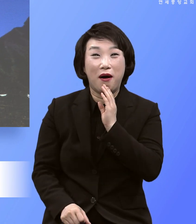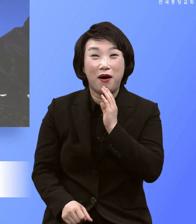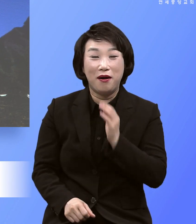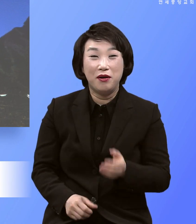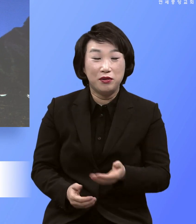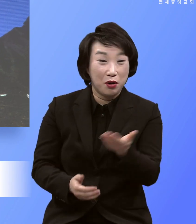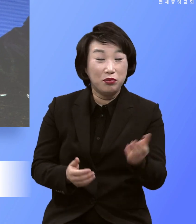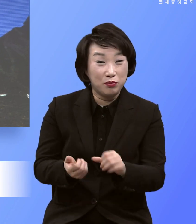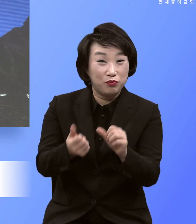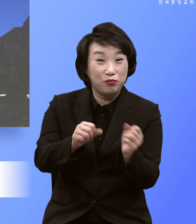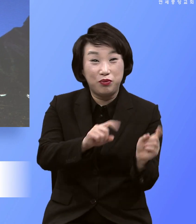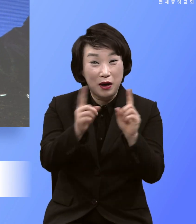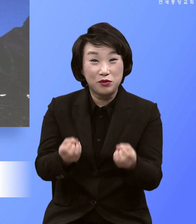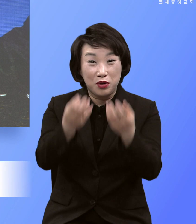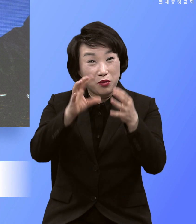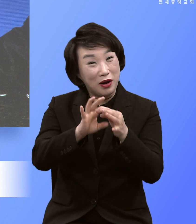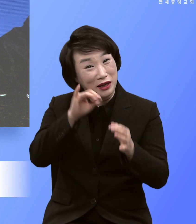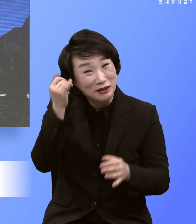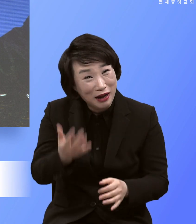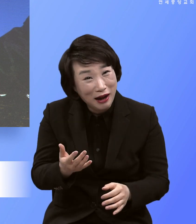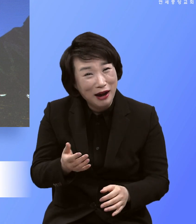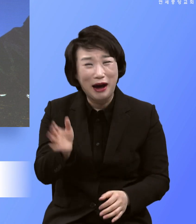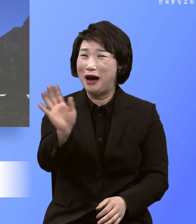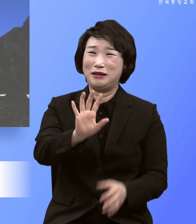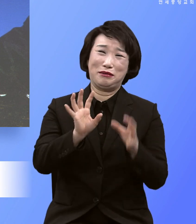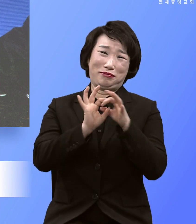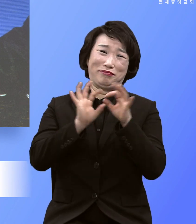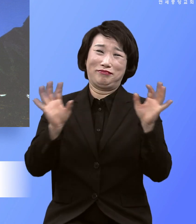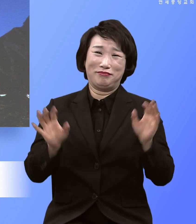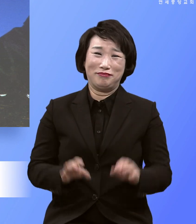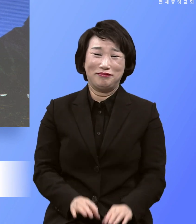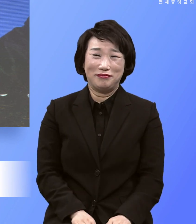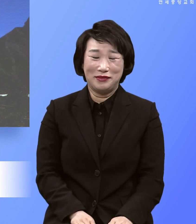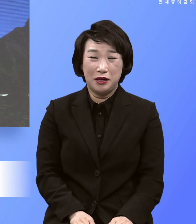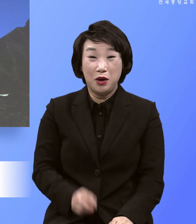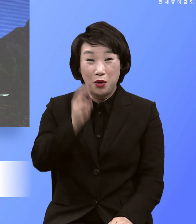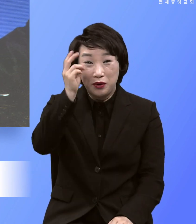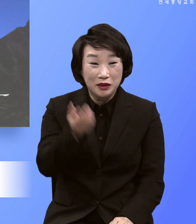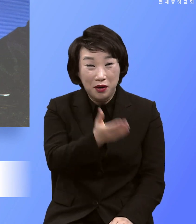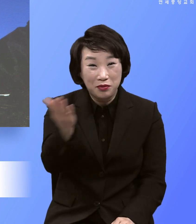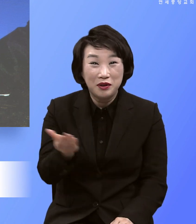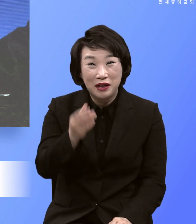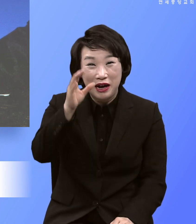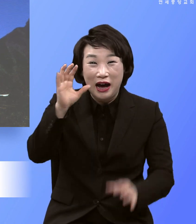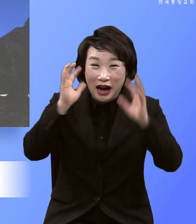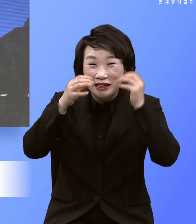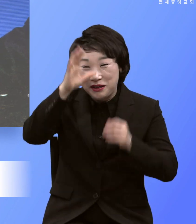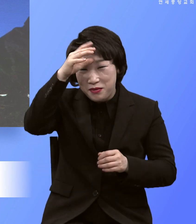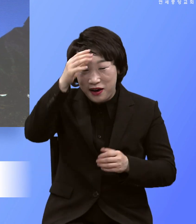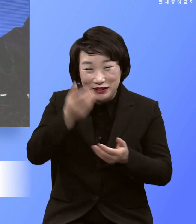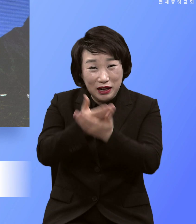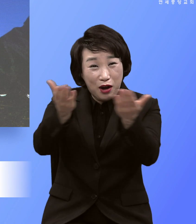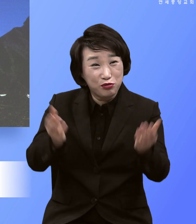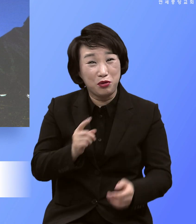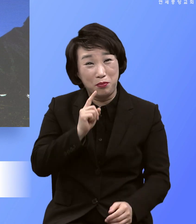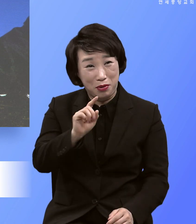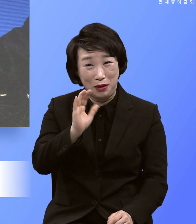부활절하고 상관이 있어요 없어요? 전혀 상관없어. 혹시 병아리를 한 마리씩